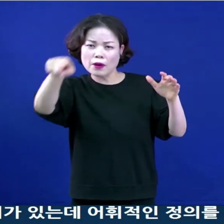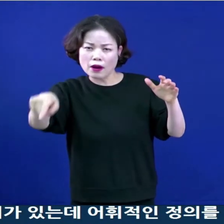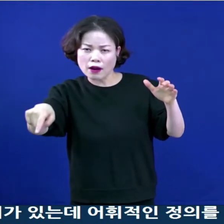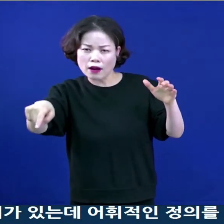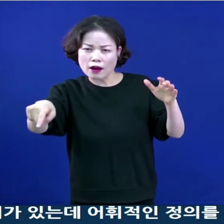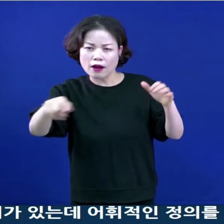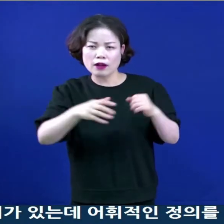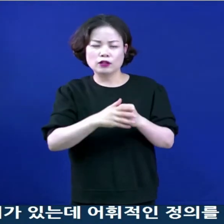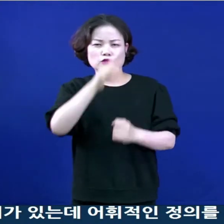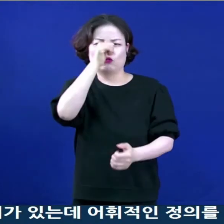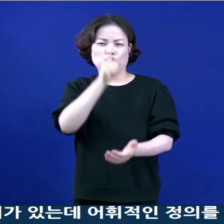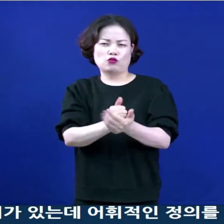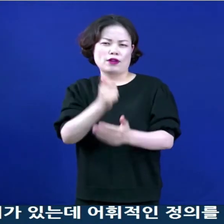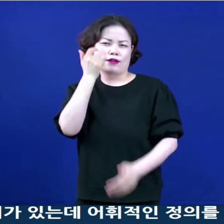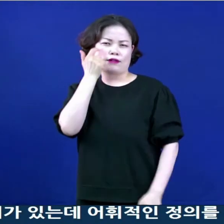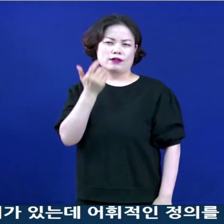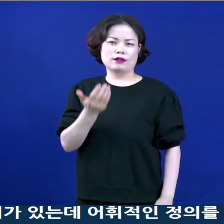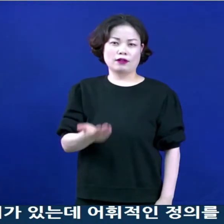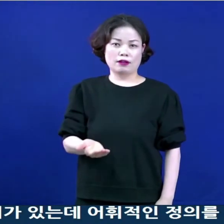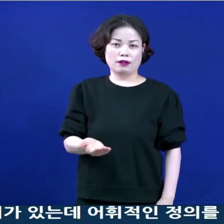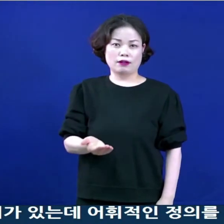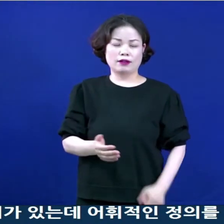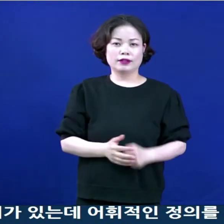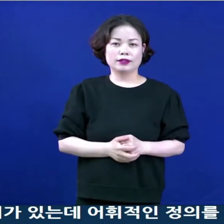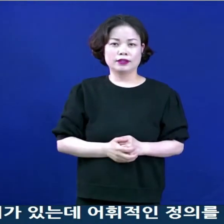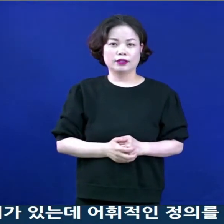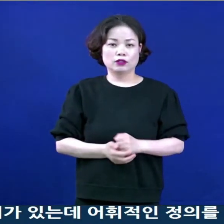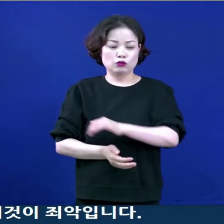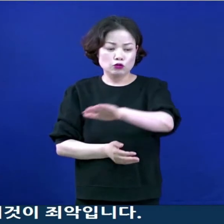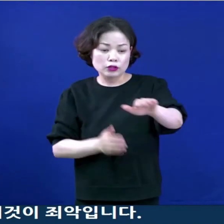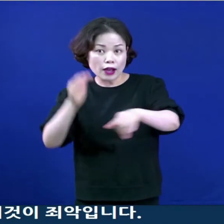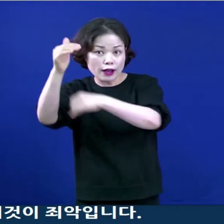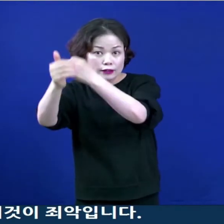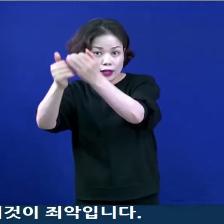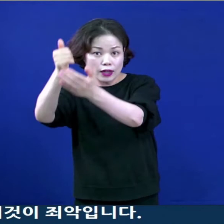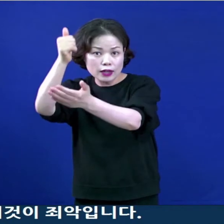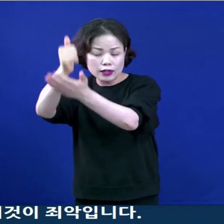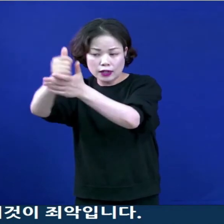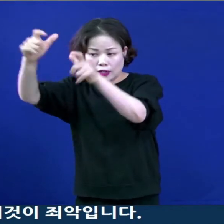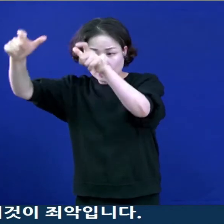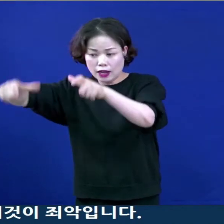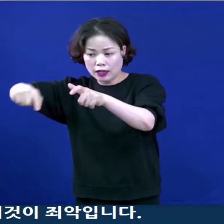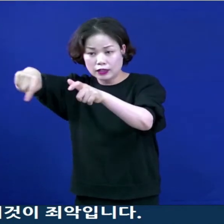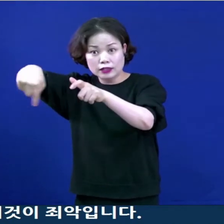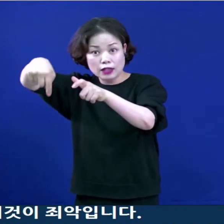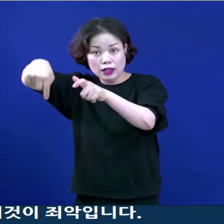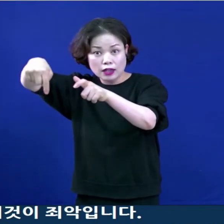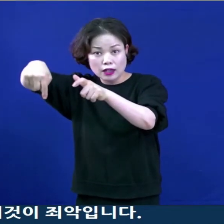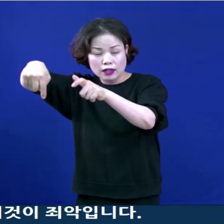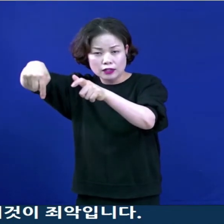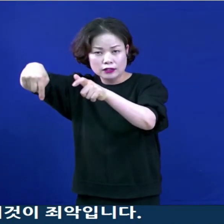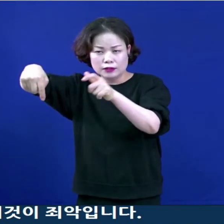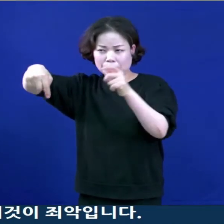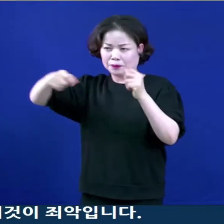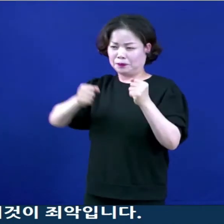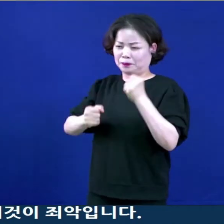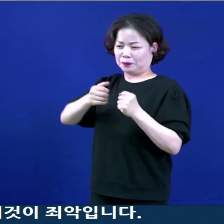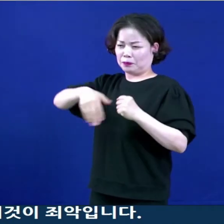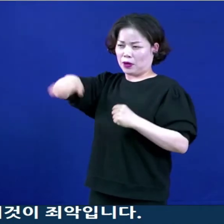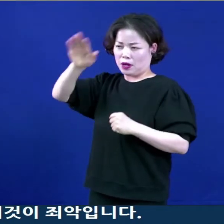것이 죄일까? 우리가 하나님이라는 관역을 향하여 가고 있는데